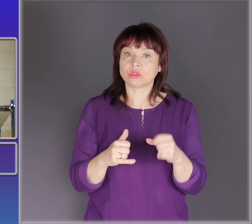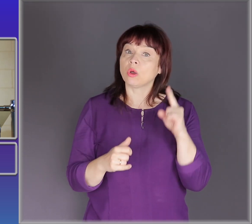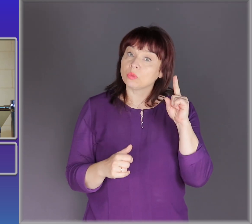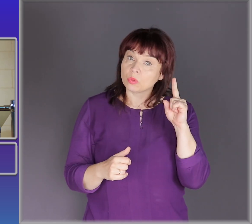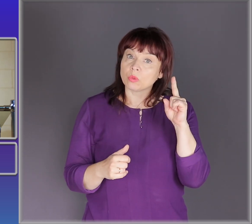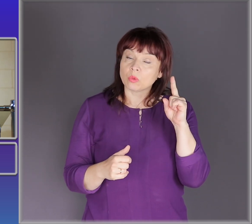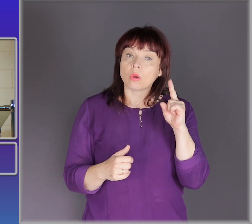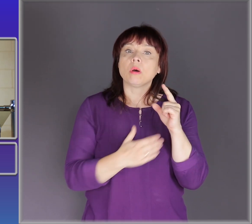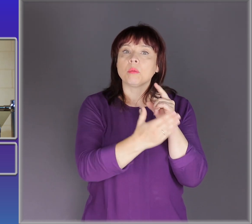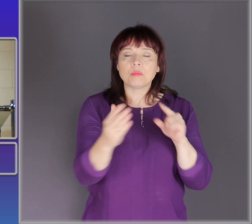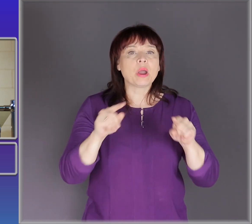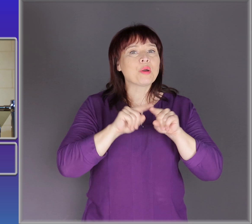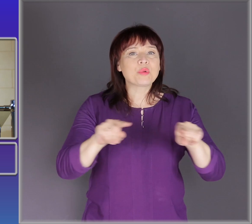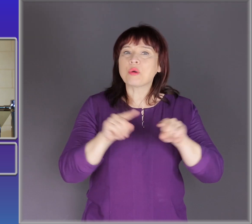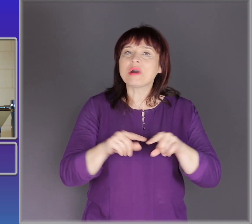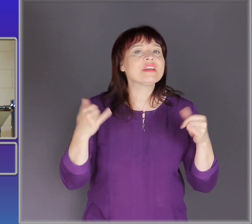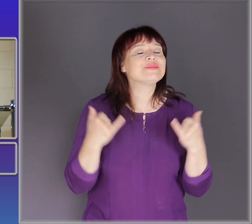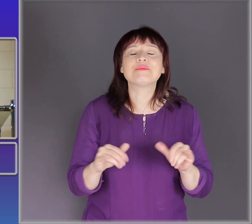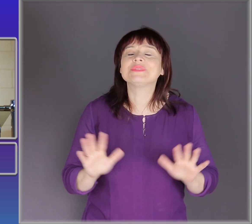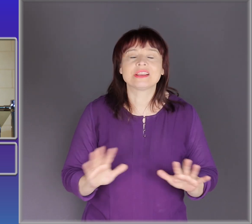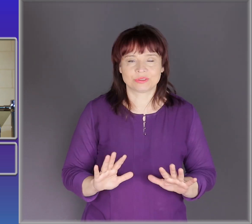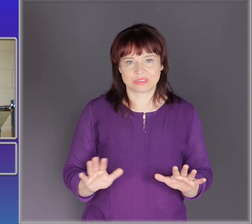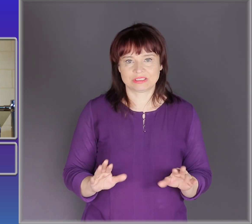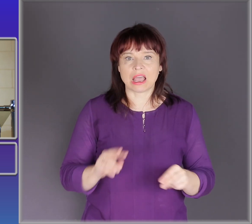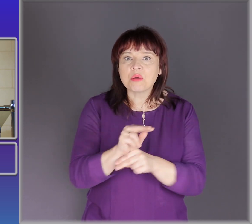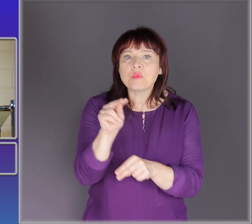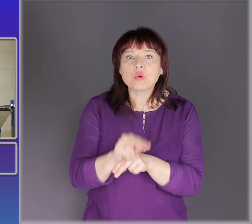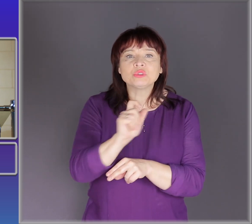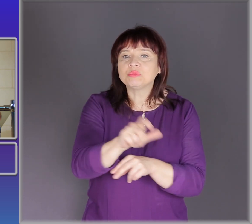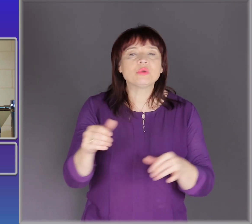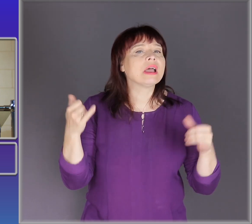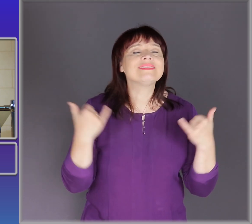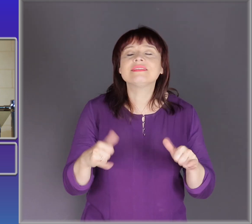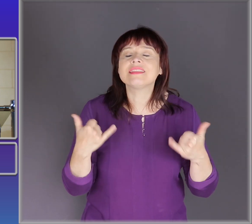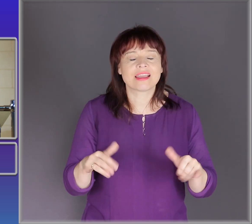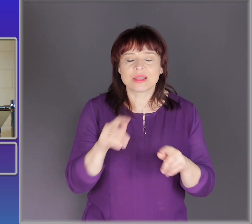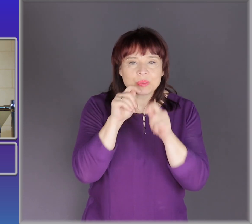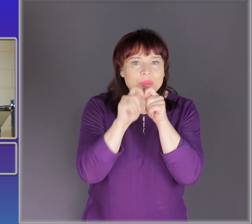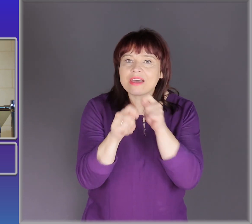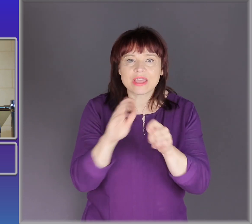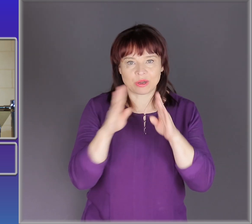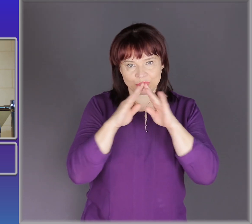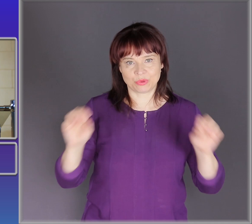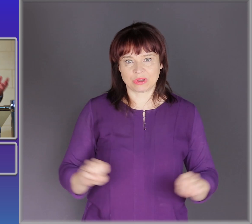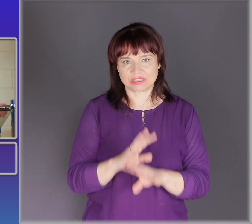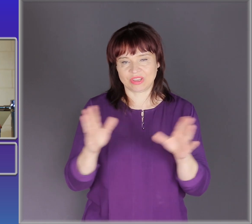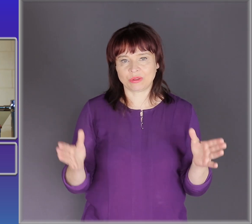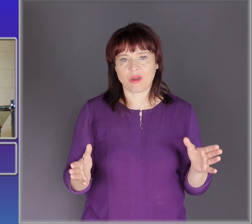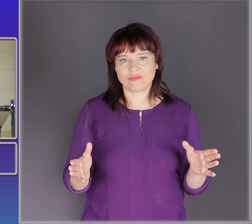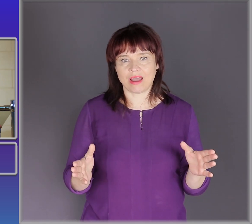другой стороны мы проповедуем не чудеса мы проповедуем не дары святого духа мы проповедуем не